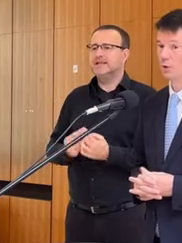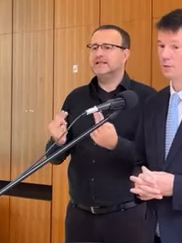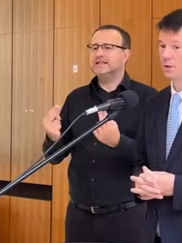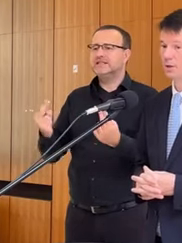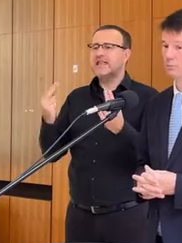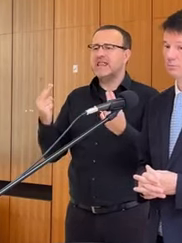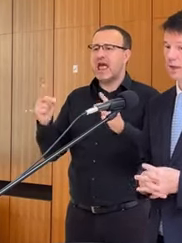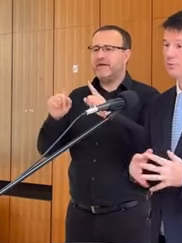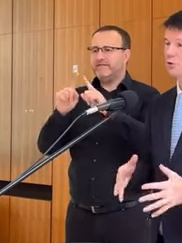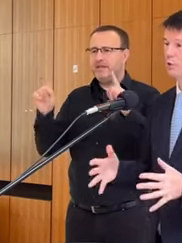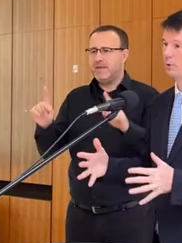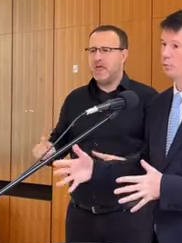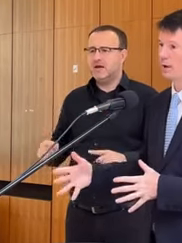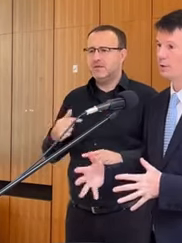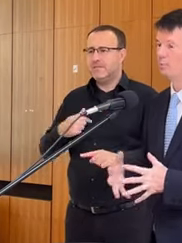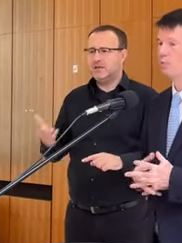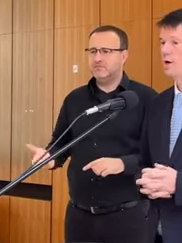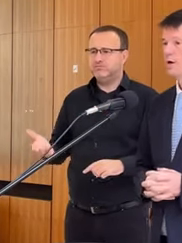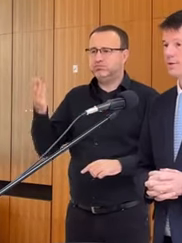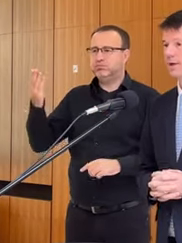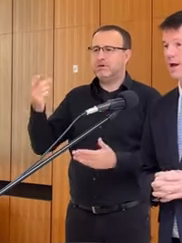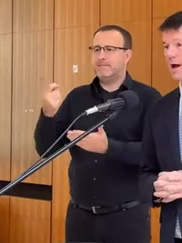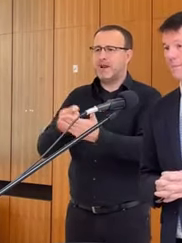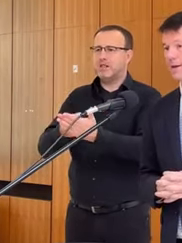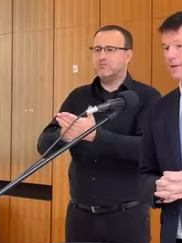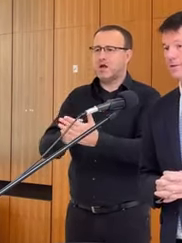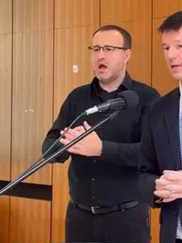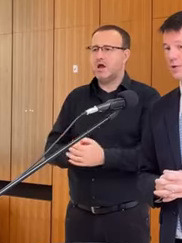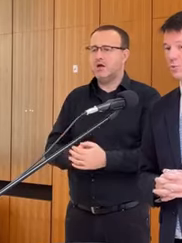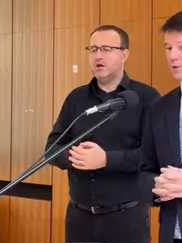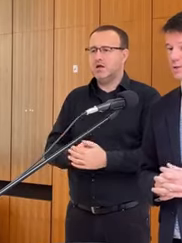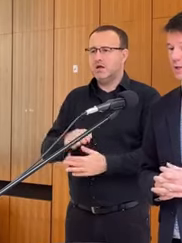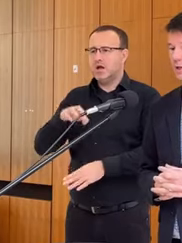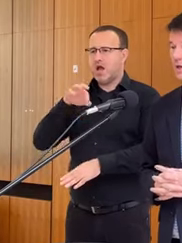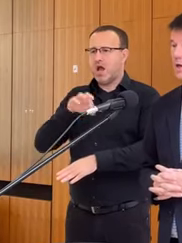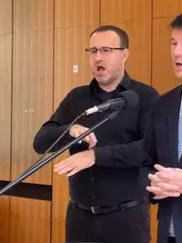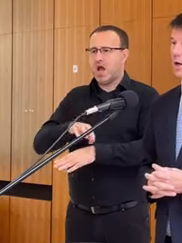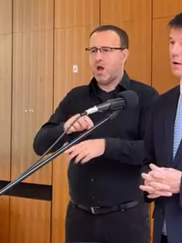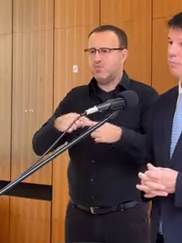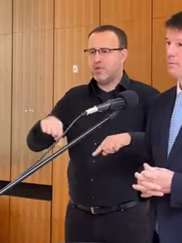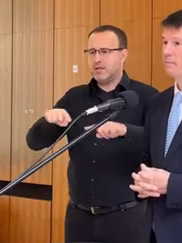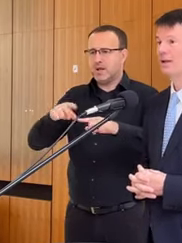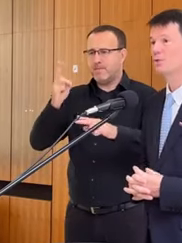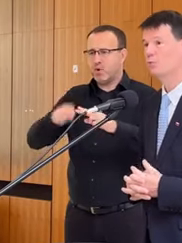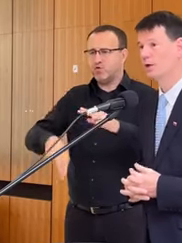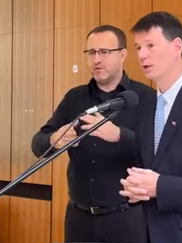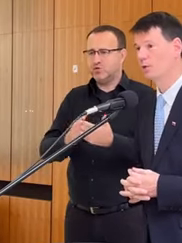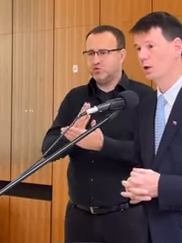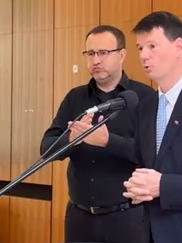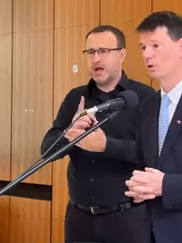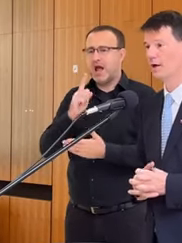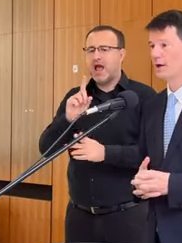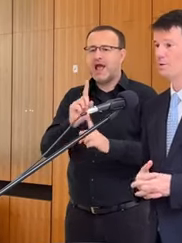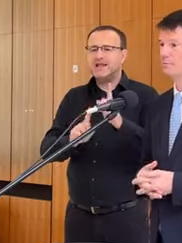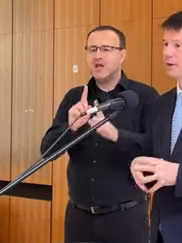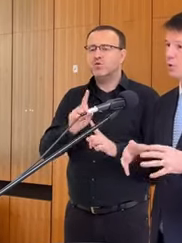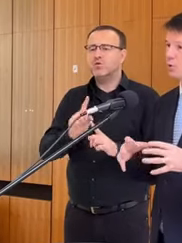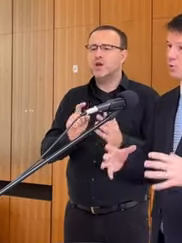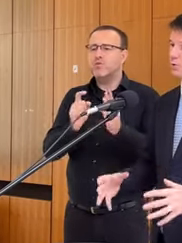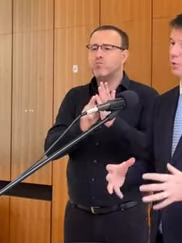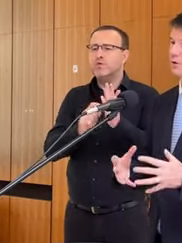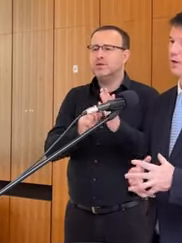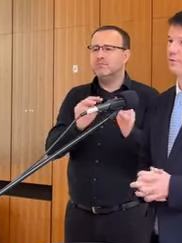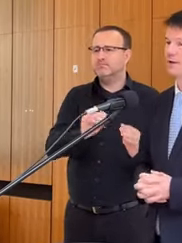výmer, ktorým navyšujeme tú platbu za APS a súčasne budeme presúvať niektoré body tak, aby